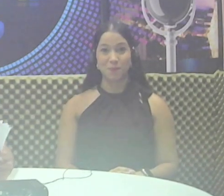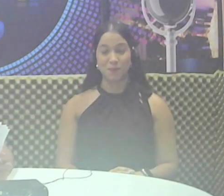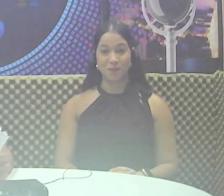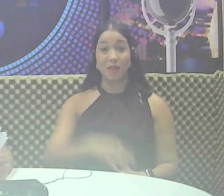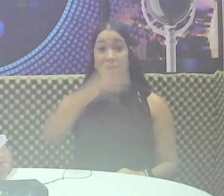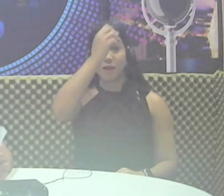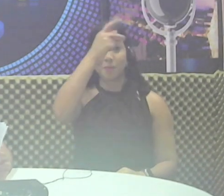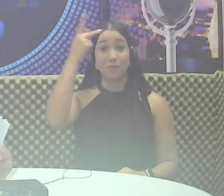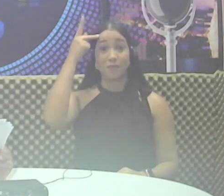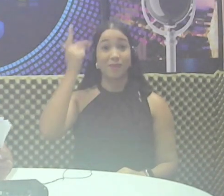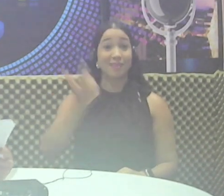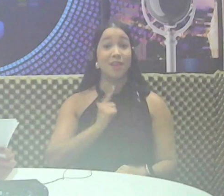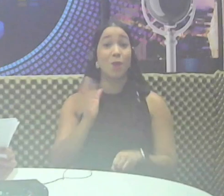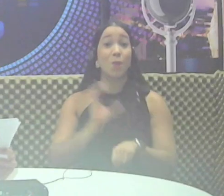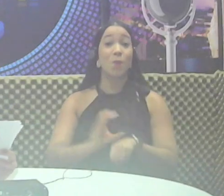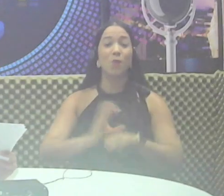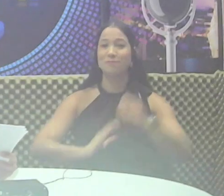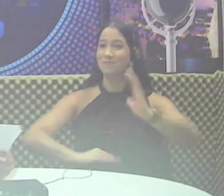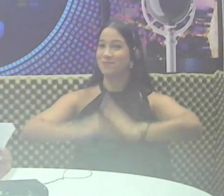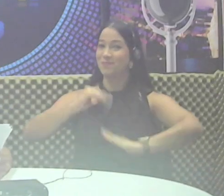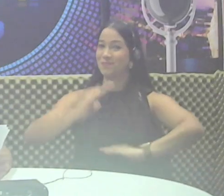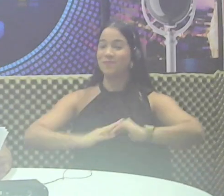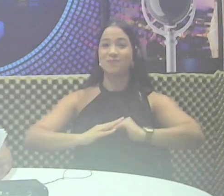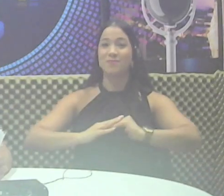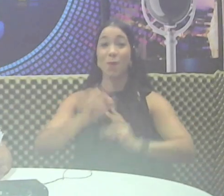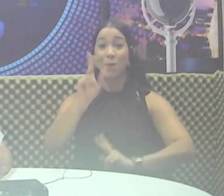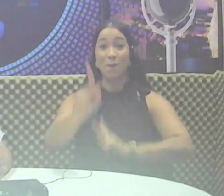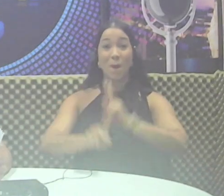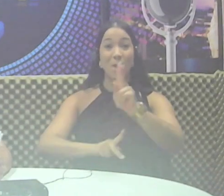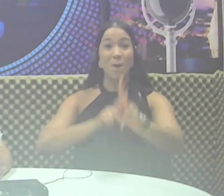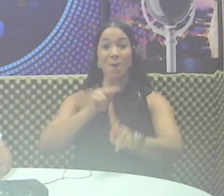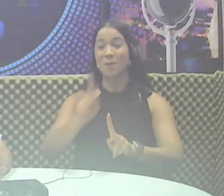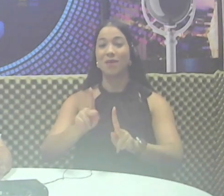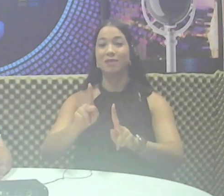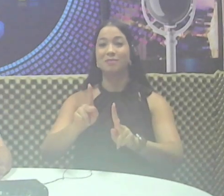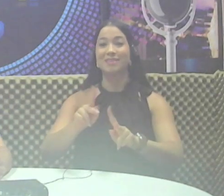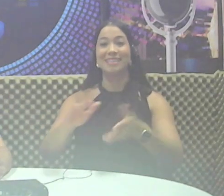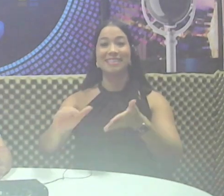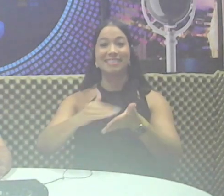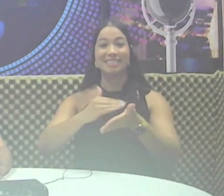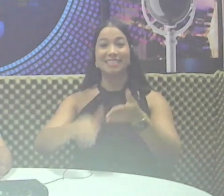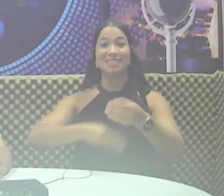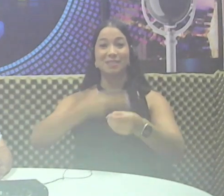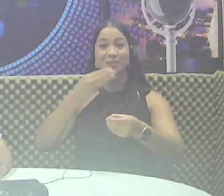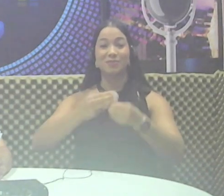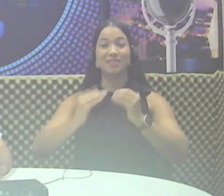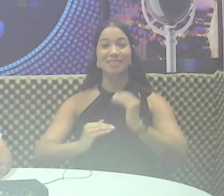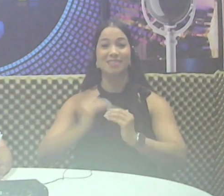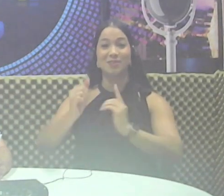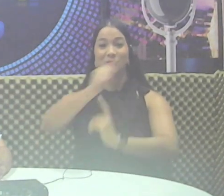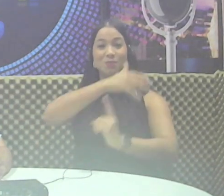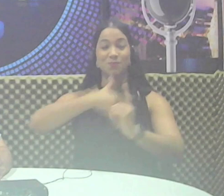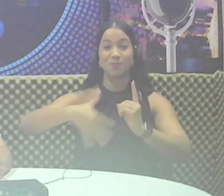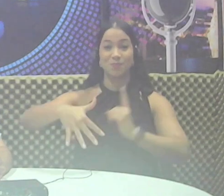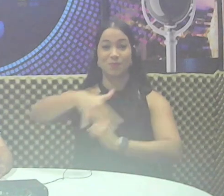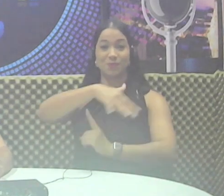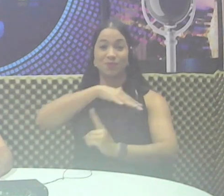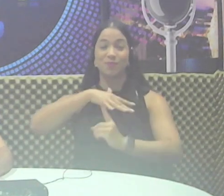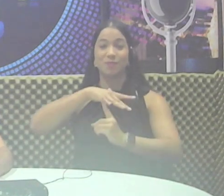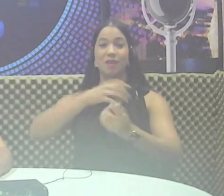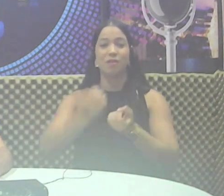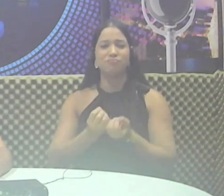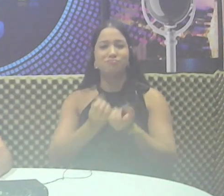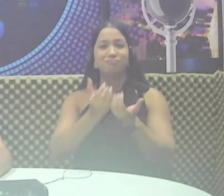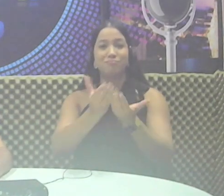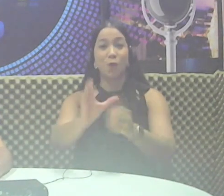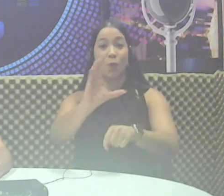Prefeitura oferece cursos profissionalizantes à população. A Secretaria Municipal de Desenvolvimento Social segue oferecendo